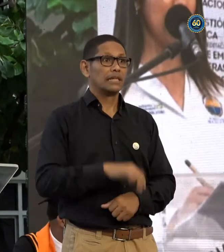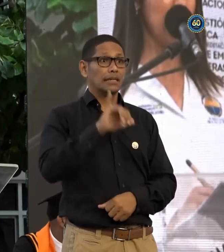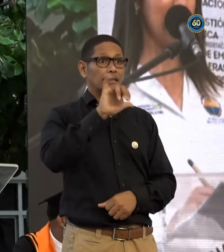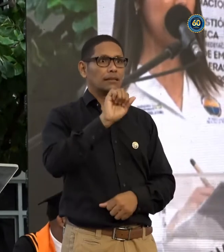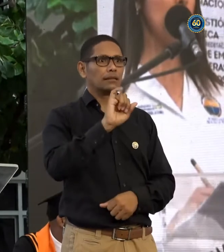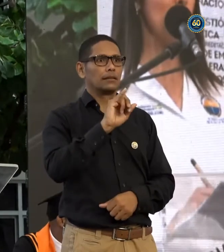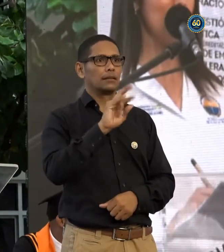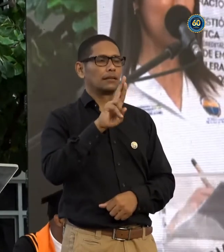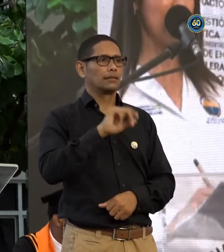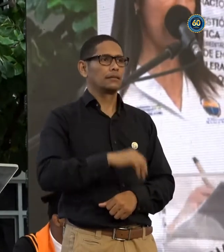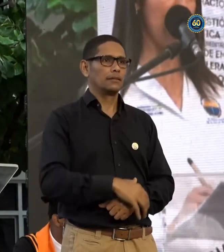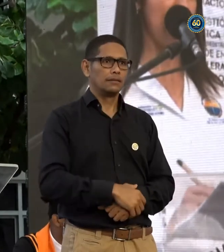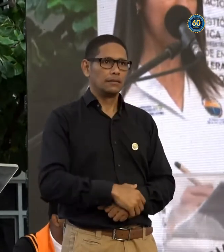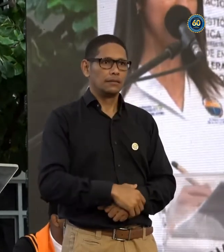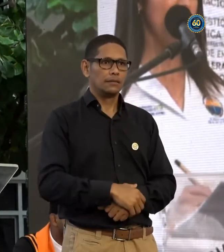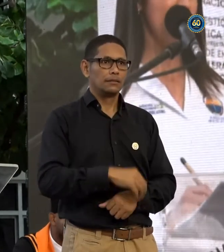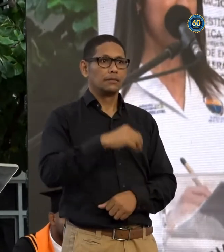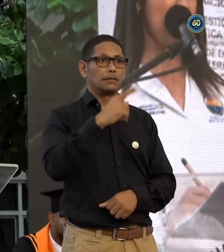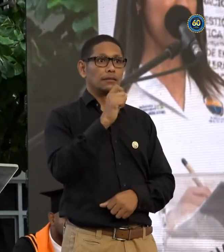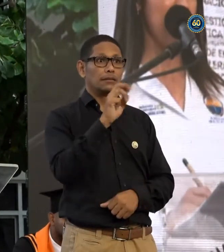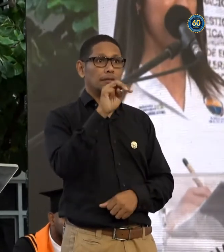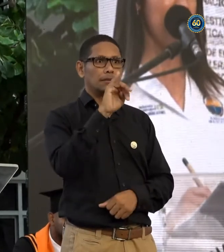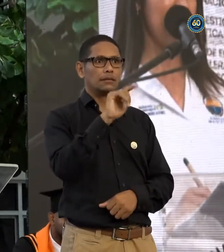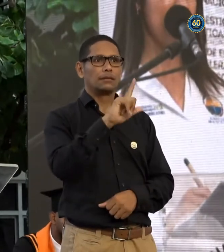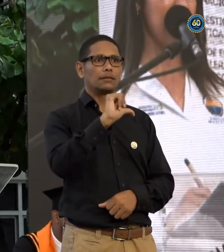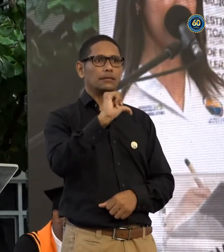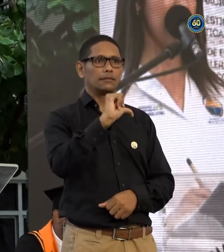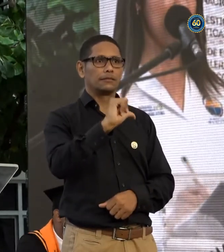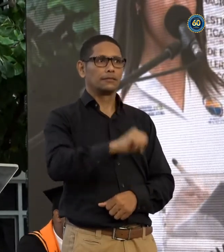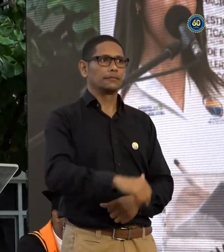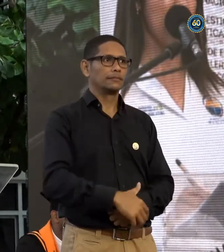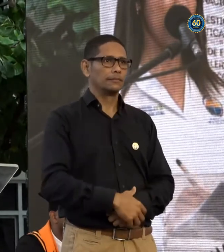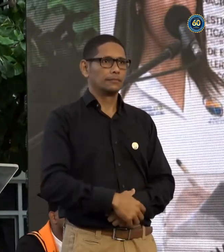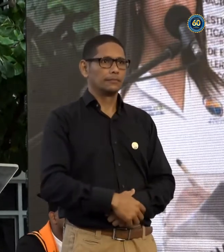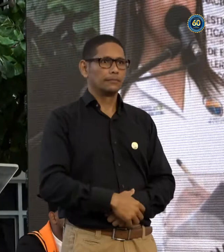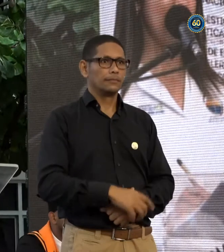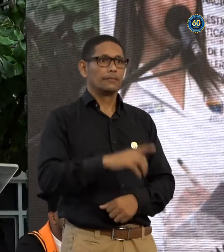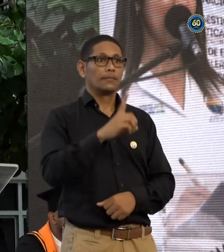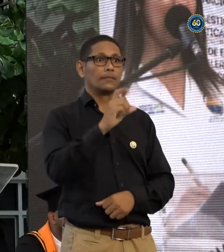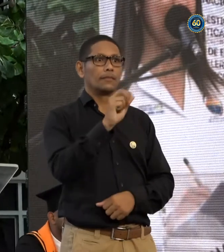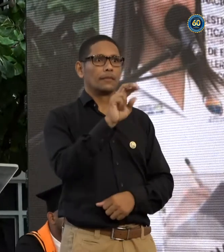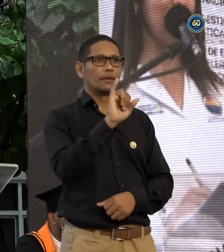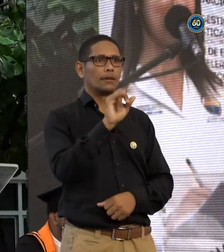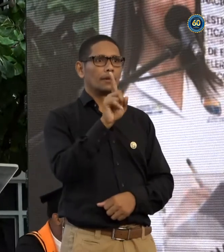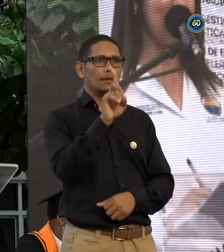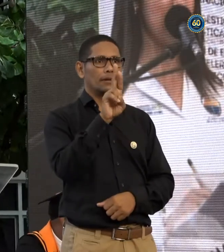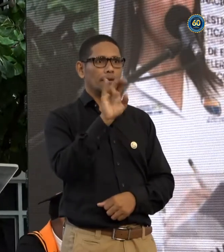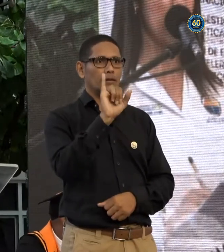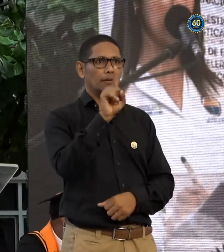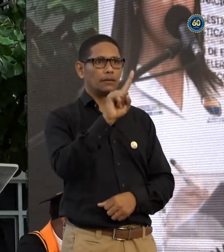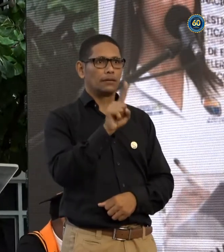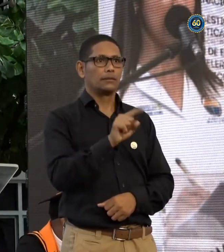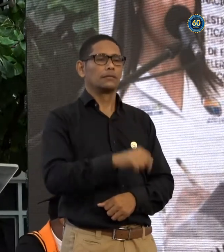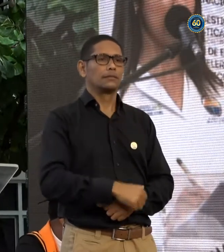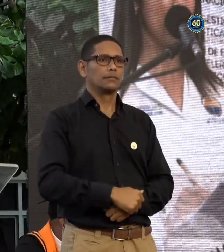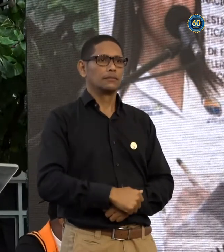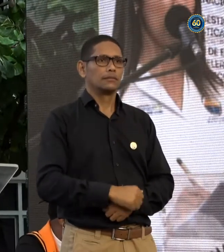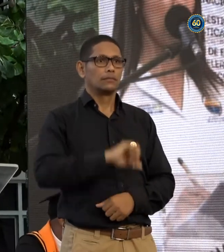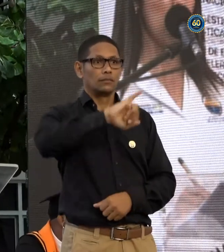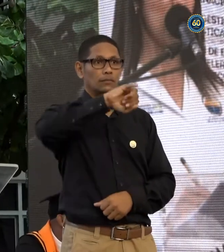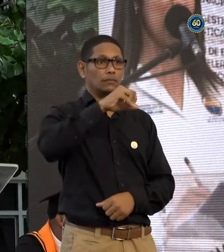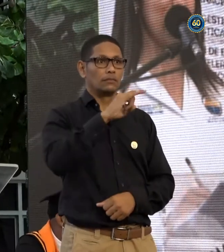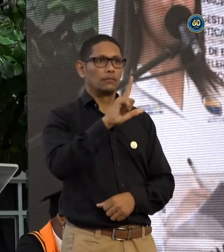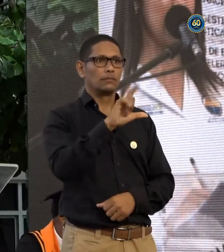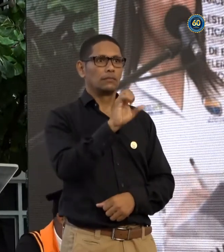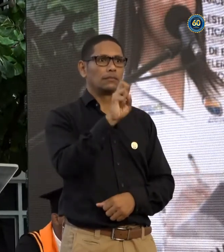mozo Tamara Camila Fernanda Jiménez arboleda davids Karina escorcia Quintero Julián